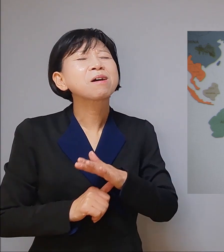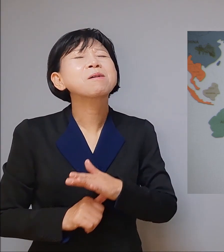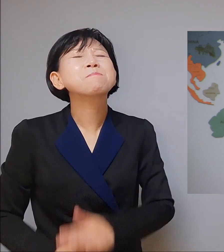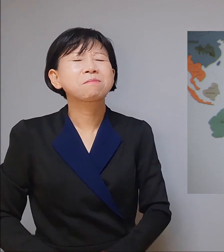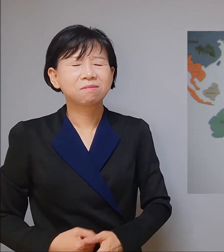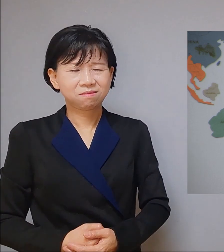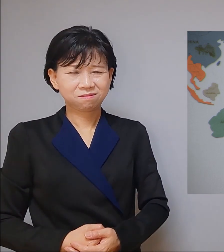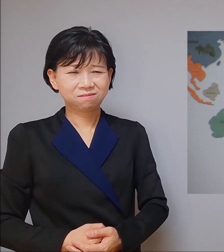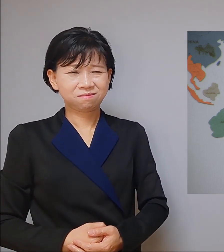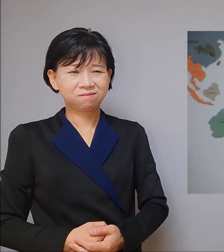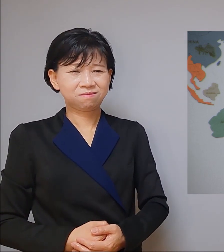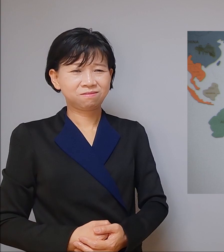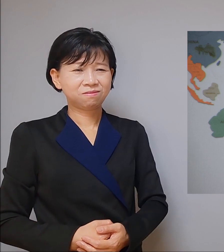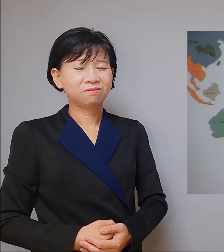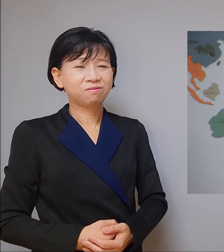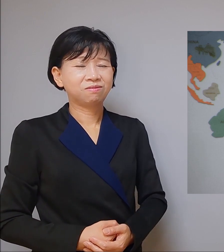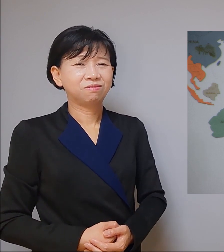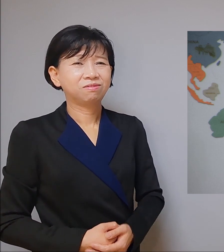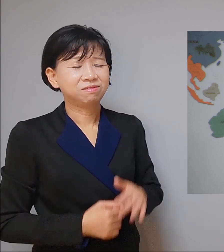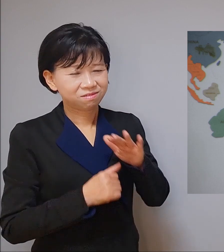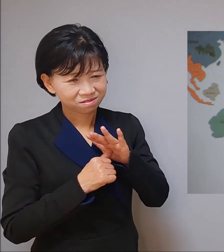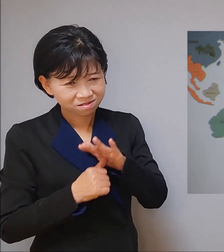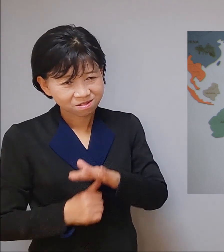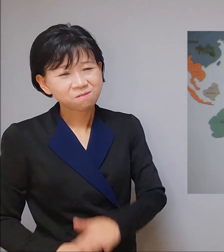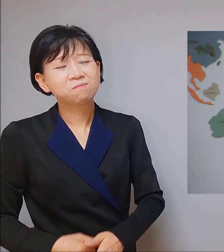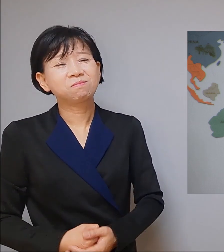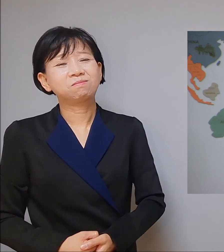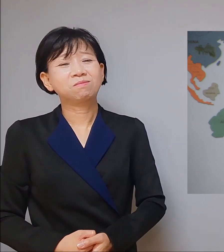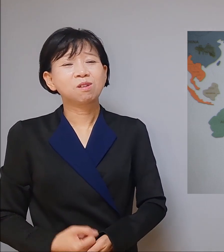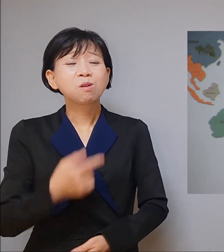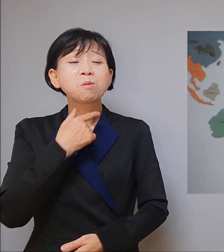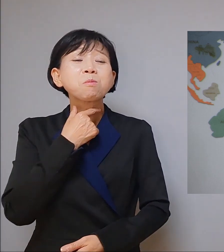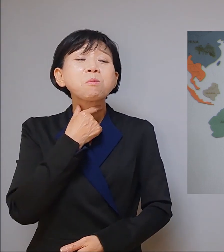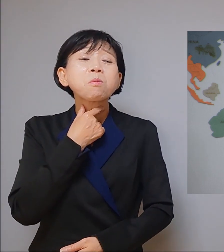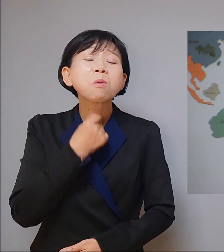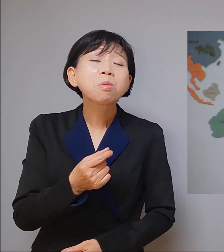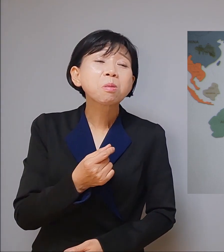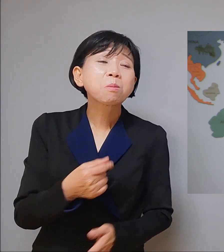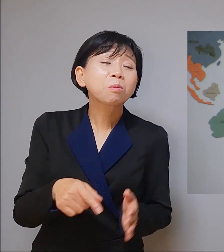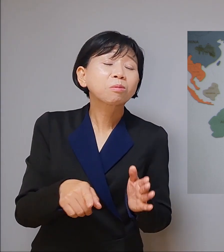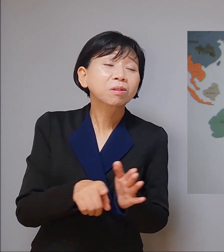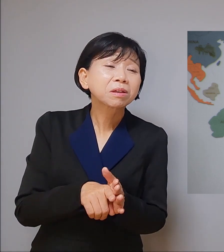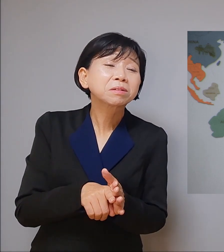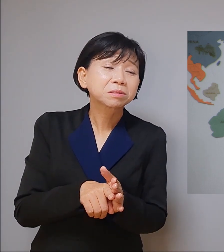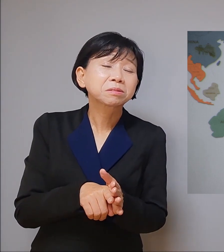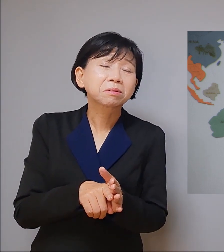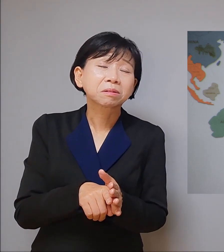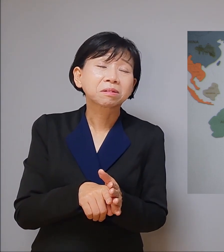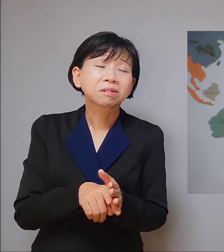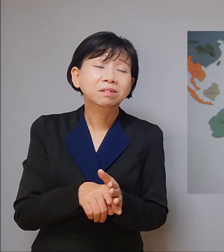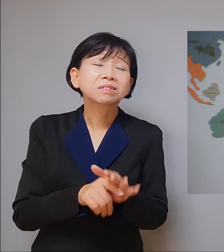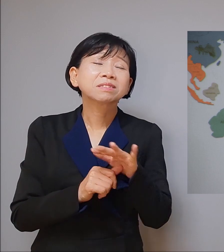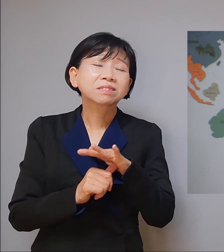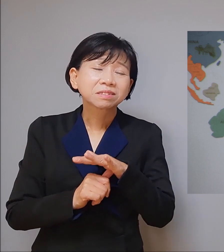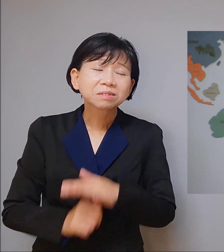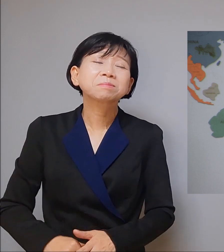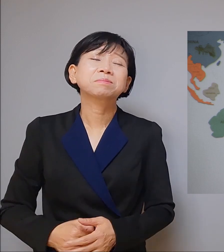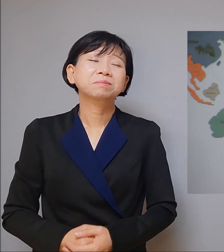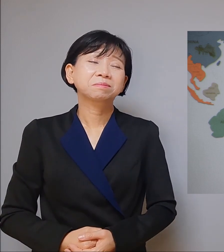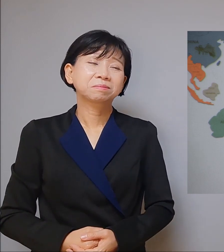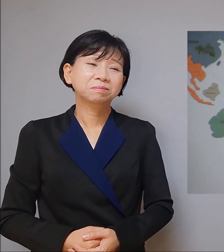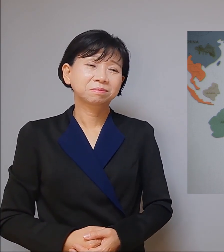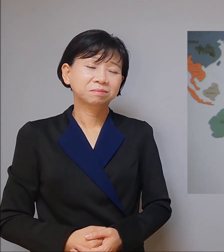그런데도 참고 또 참습니다. 원하는 것이 있으면 함께 가주기도 합니다.